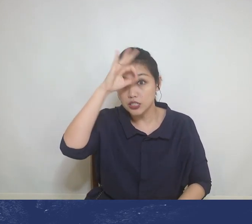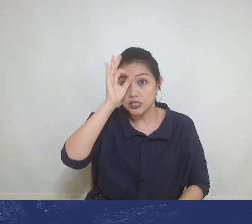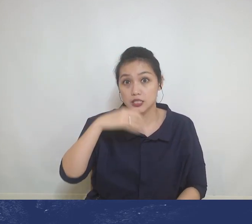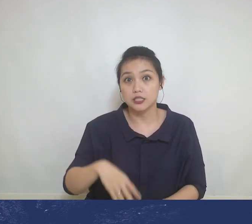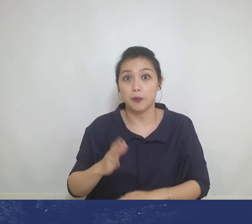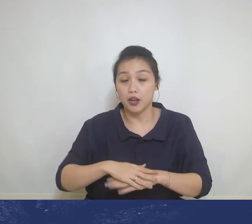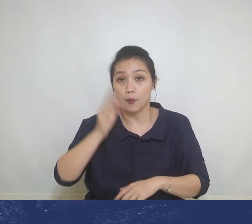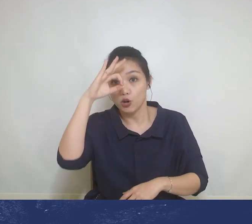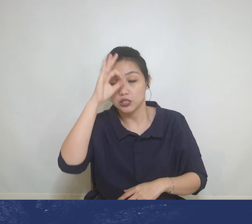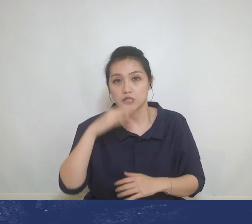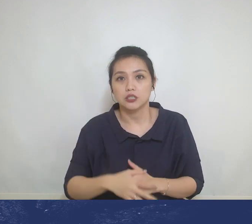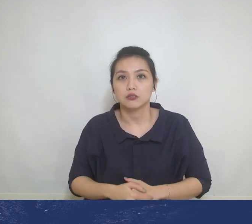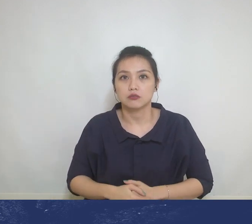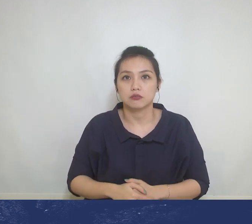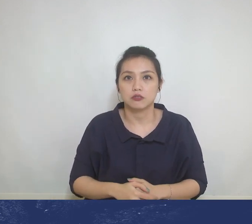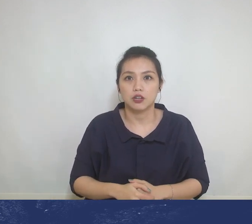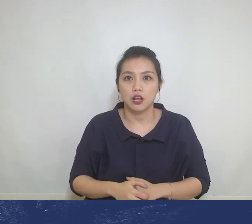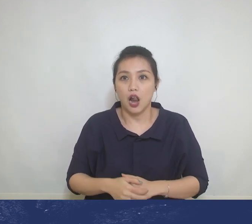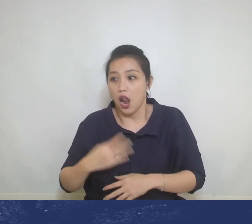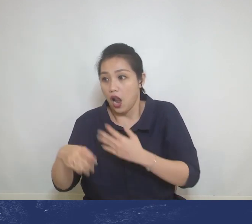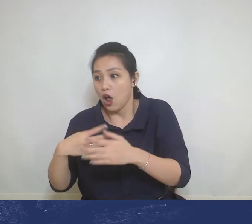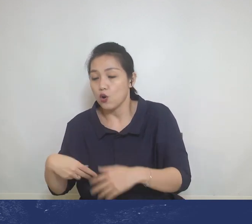wanted, dead or alive misalnya kayak gitu.